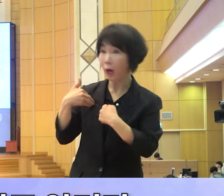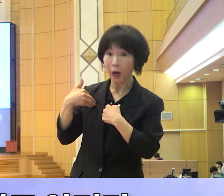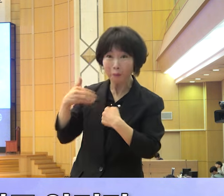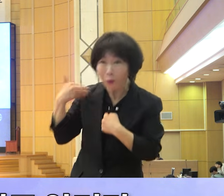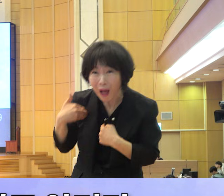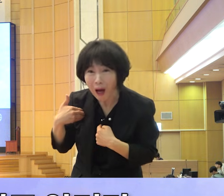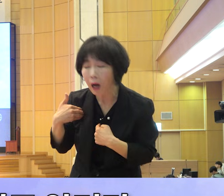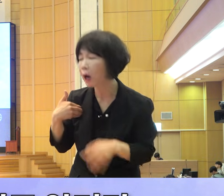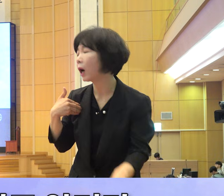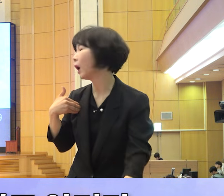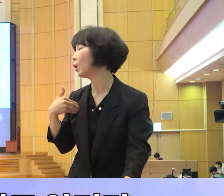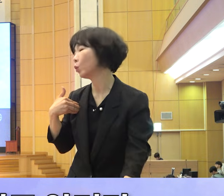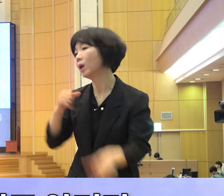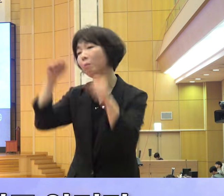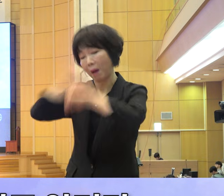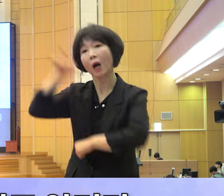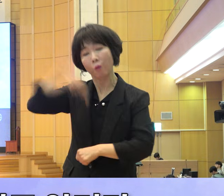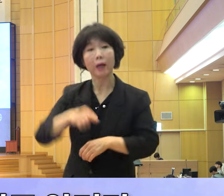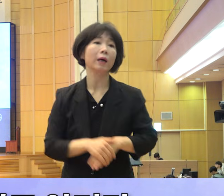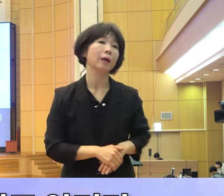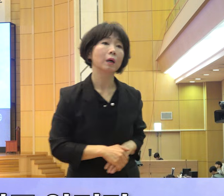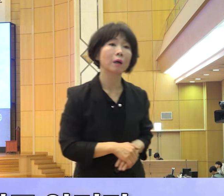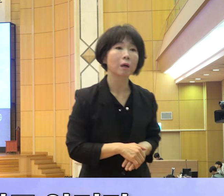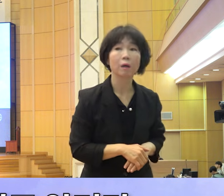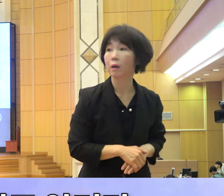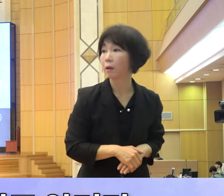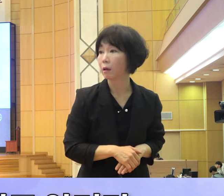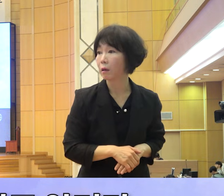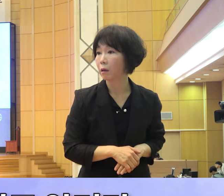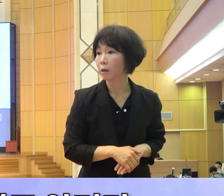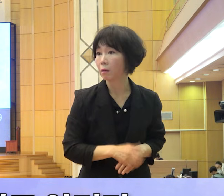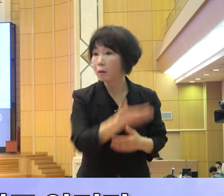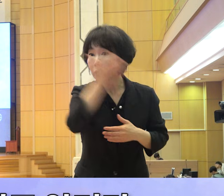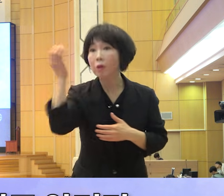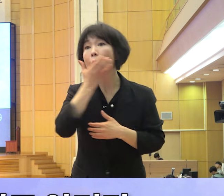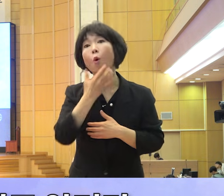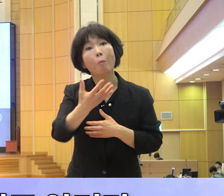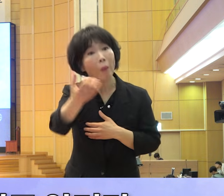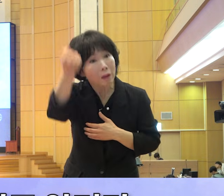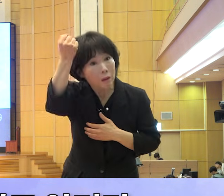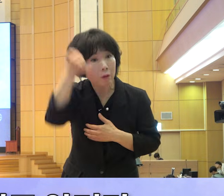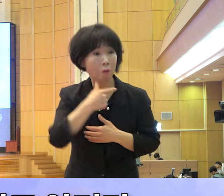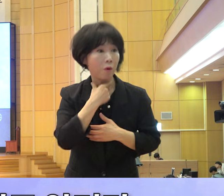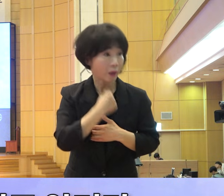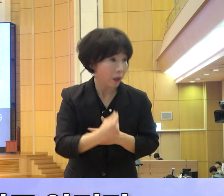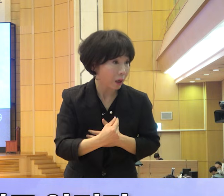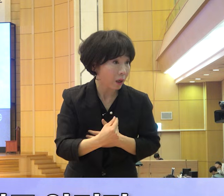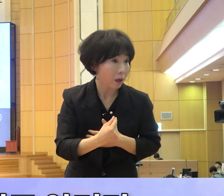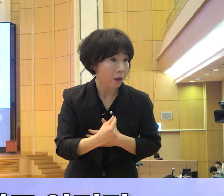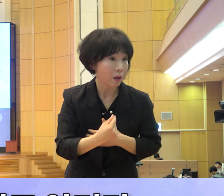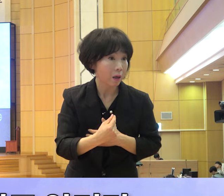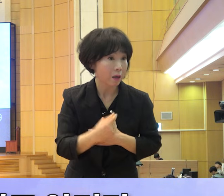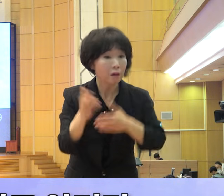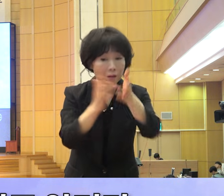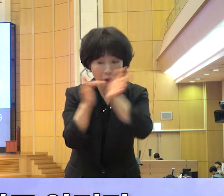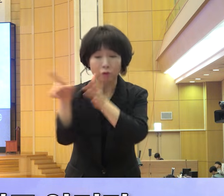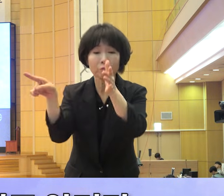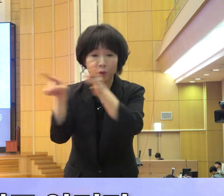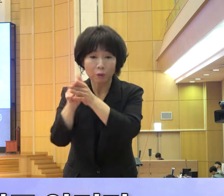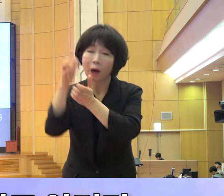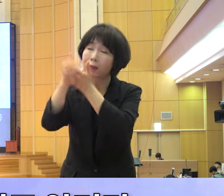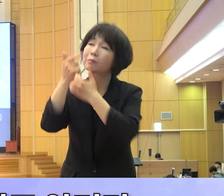망하는도다. 망할 자도 구원받고 복 있는 사람 되려고 예수님을 믿고